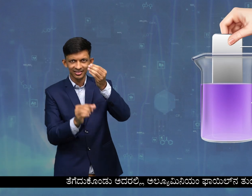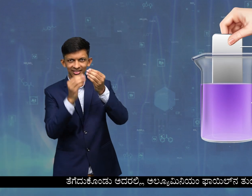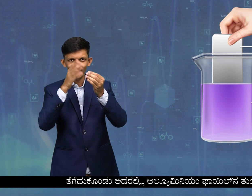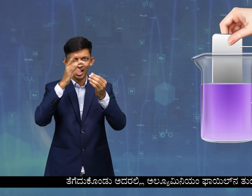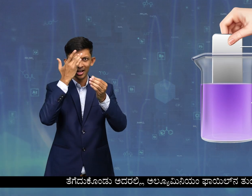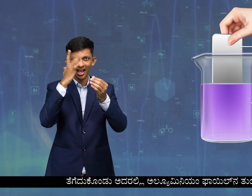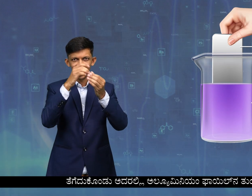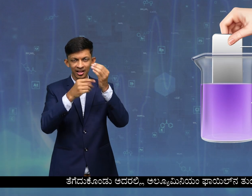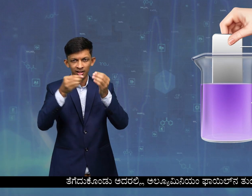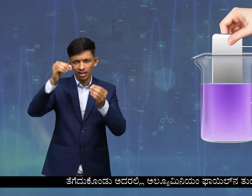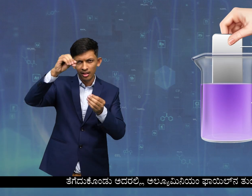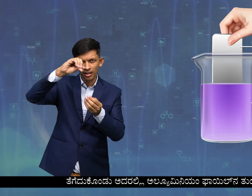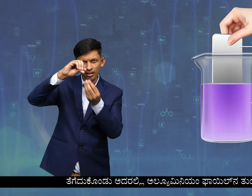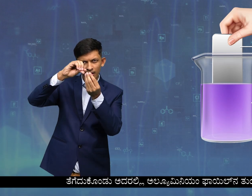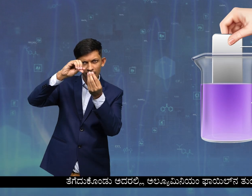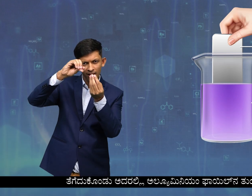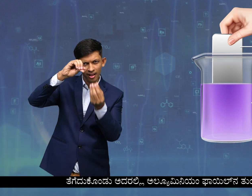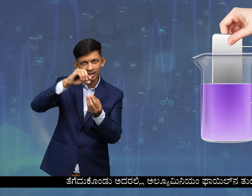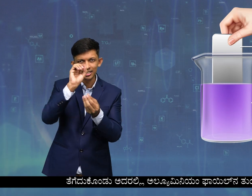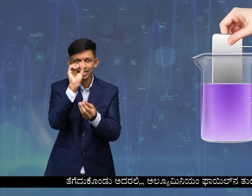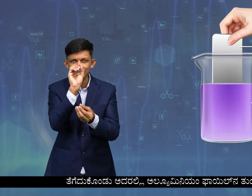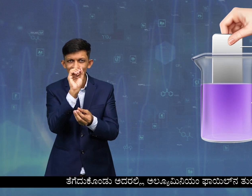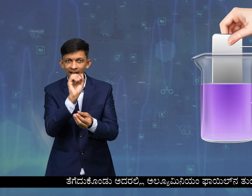ಅದರಲ್ಲಿ ಅಲ್ಯೂಮಿನಿಯಂ ಫಾಯಿಲ್ನ ತುಂಡನ್ನು ಬಿಡಿ.